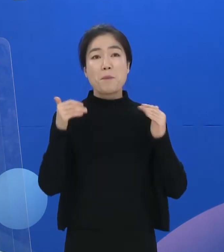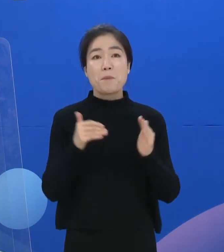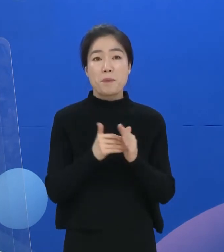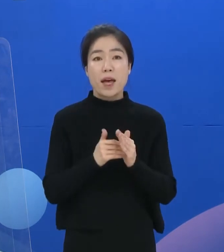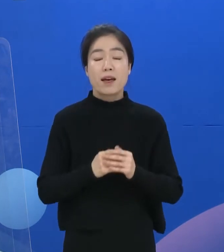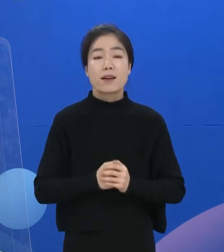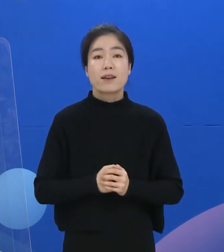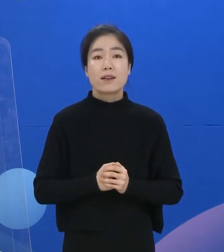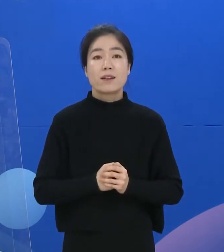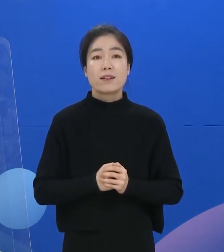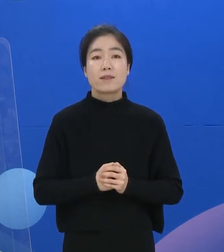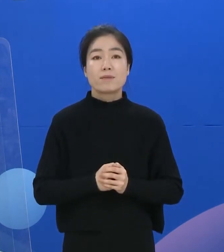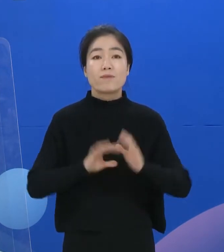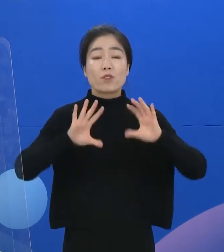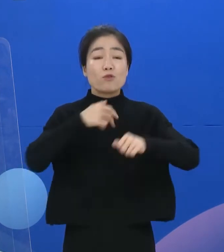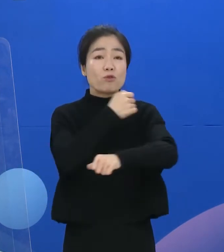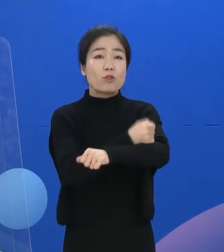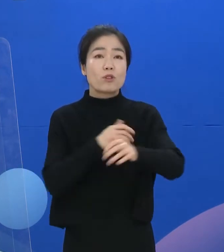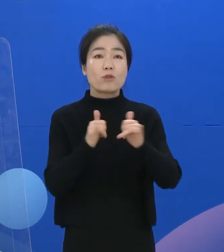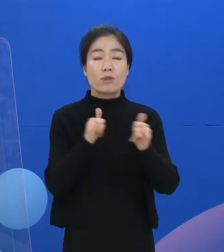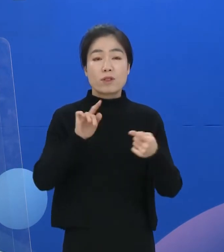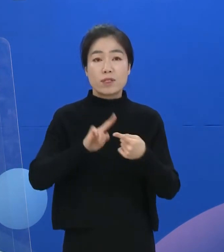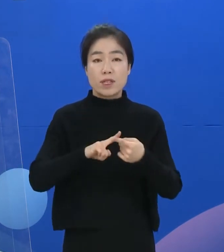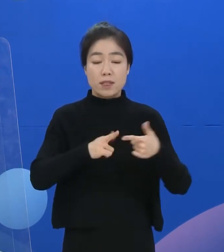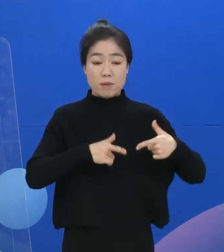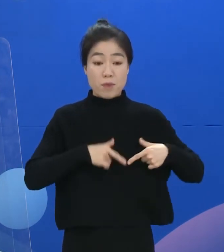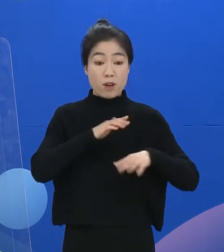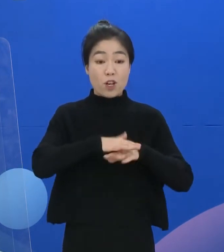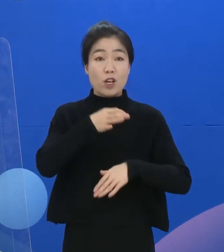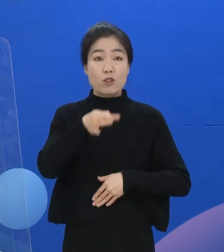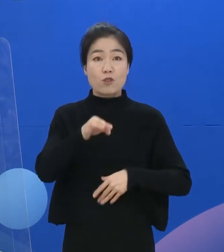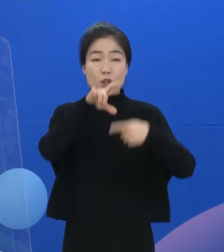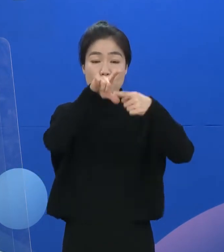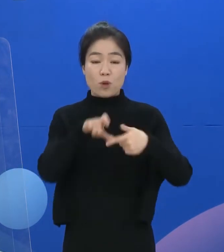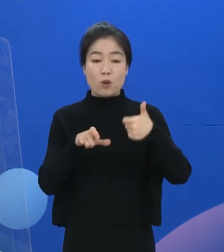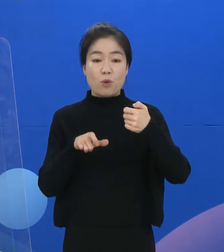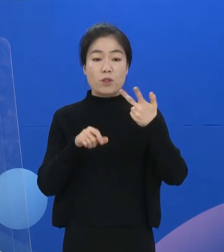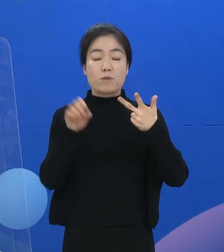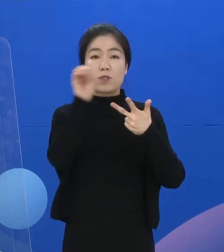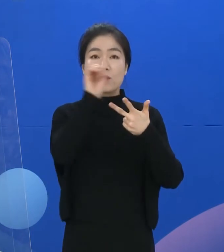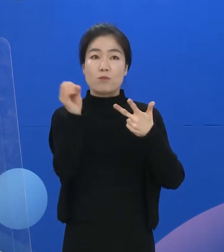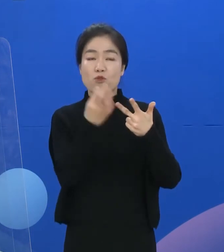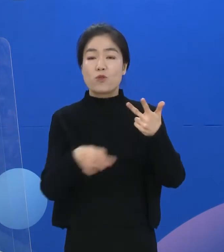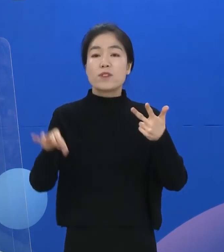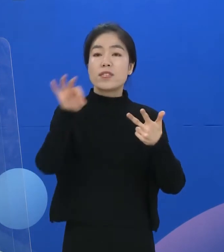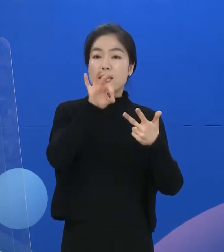국립 국가폭력 트라우마 치유 센터를 우리 광주에 유치했습니다